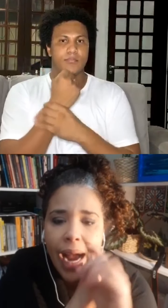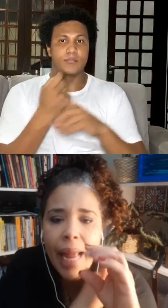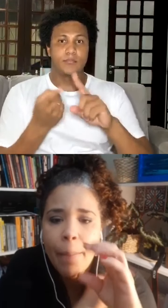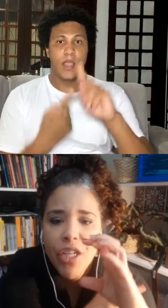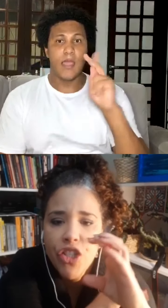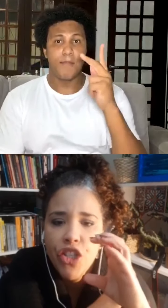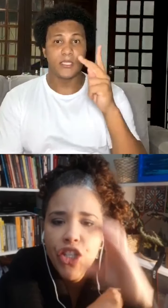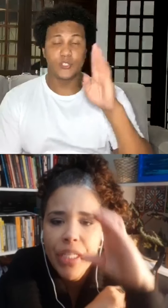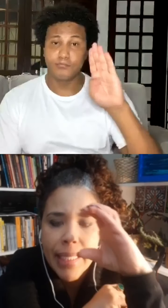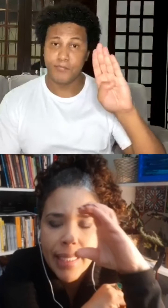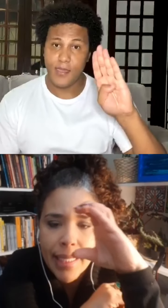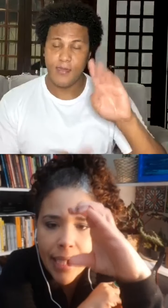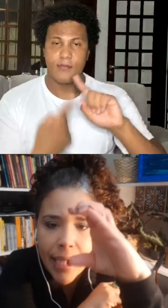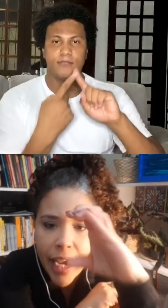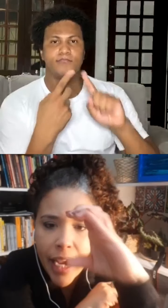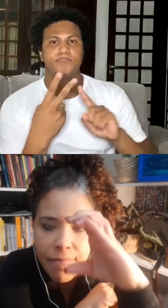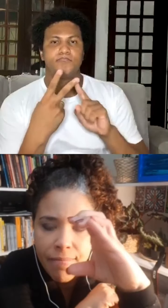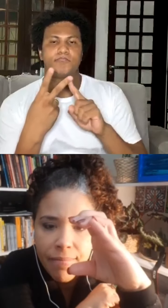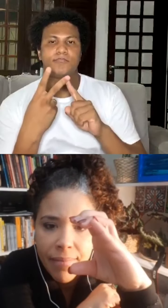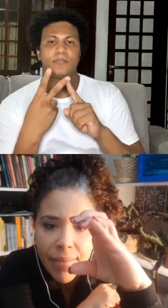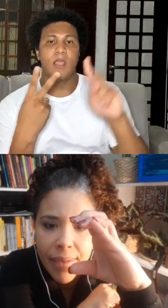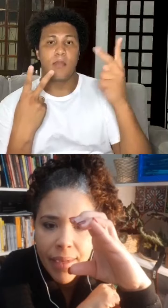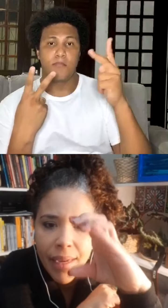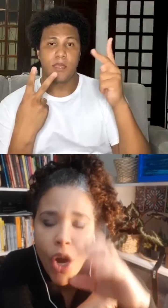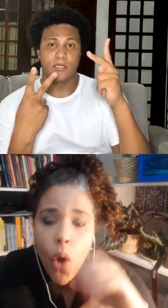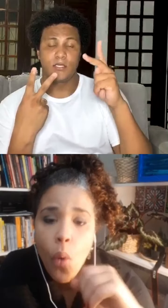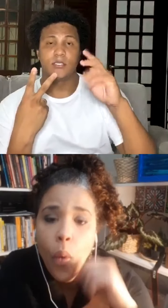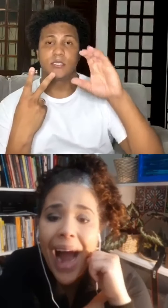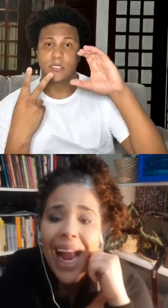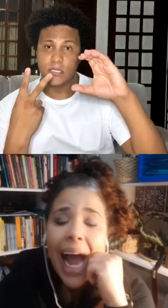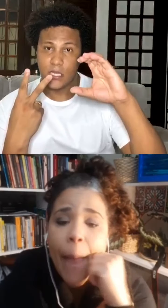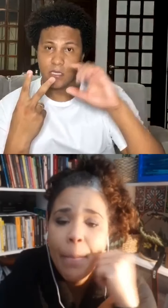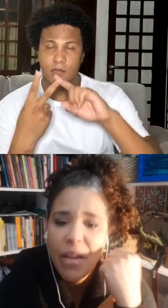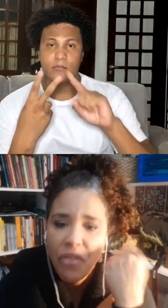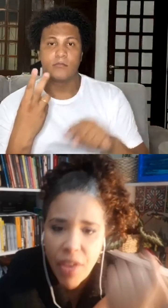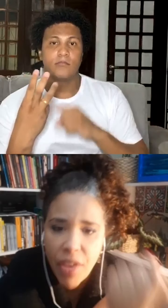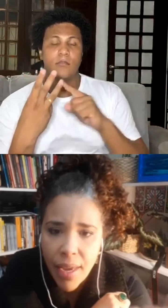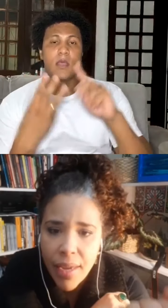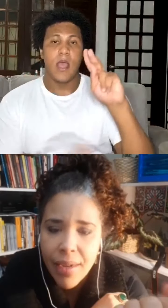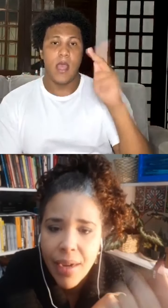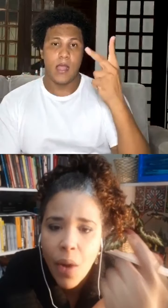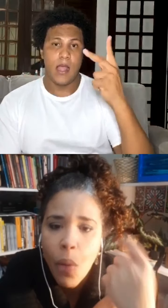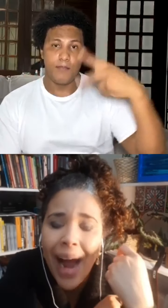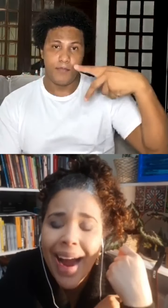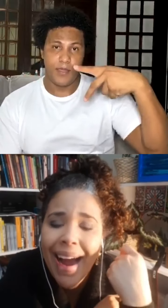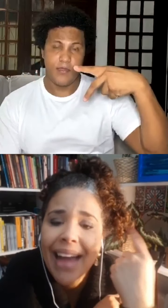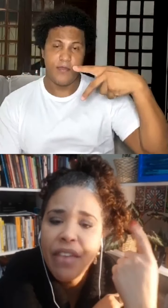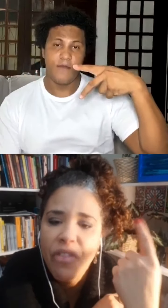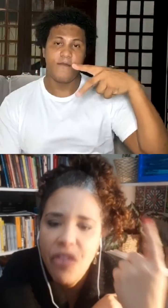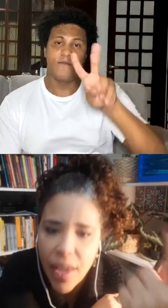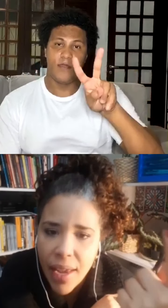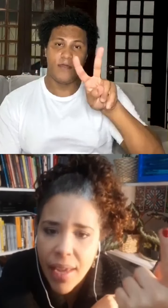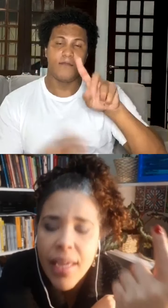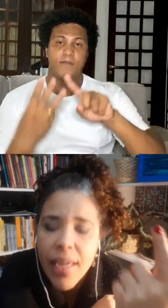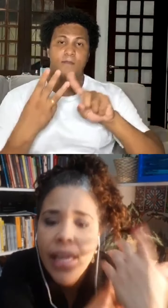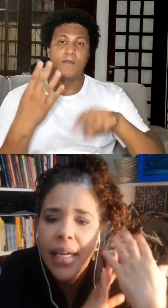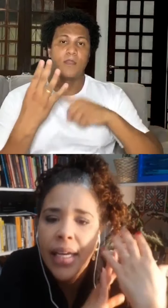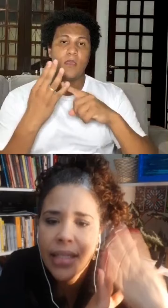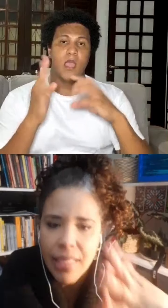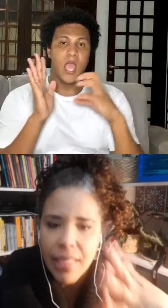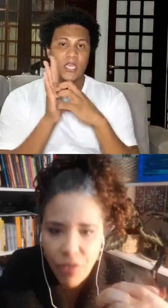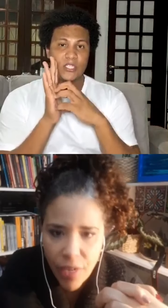a hepatite C, o HPV, o HIV e